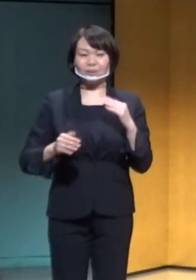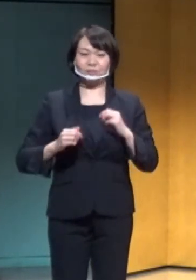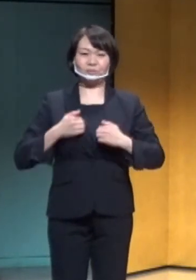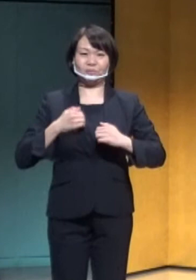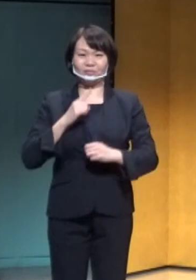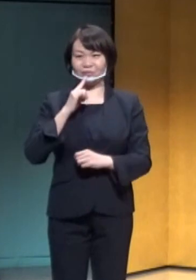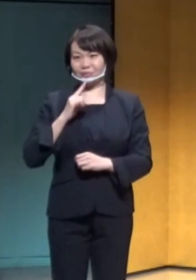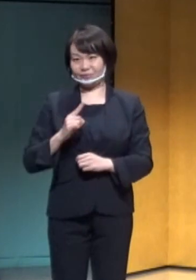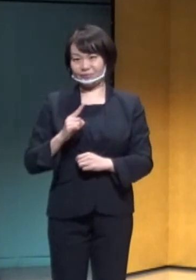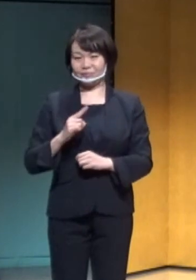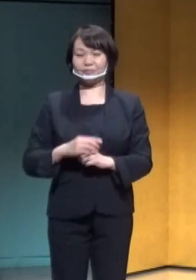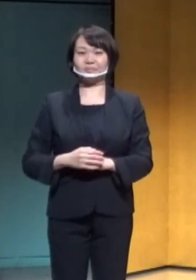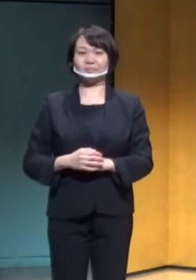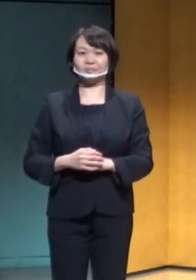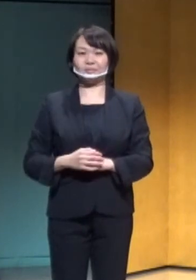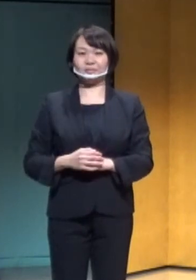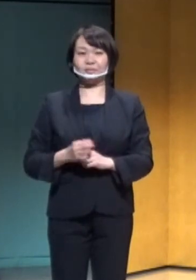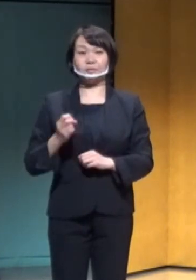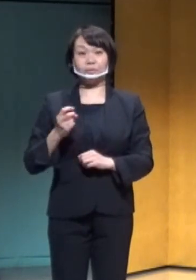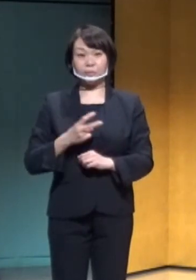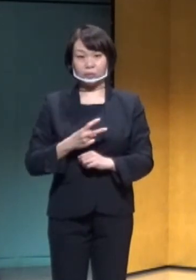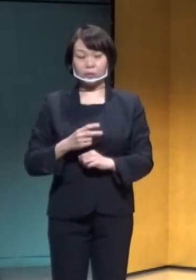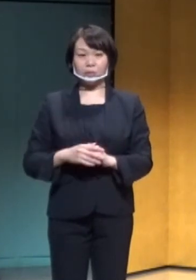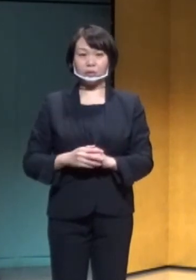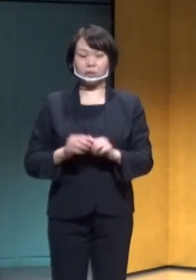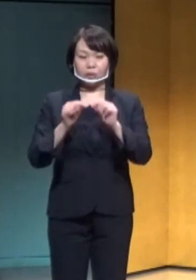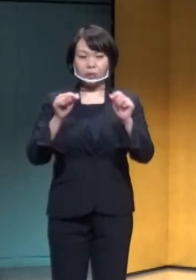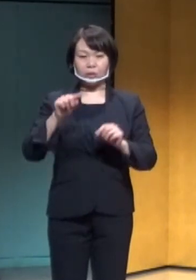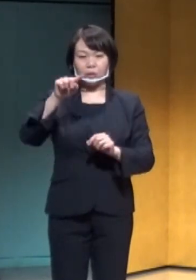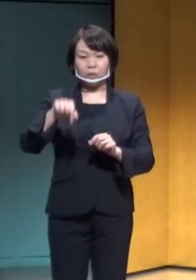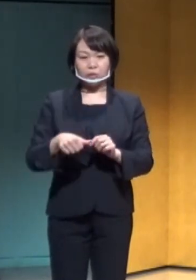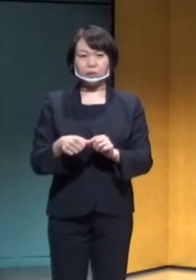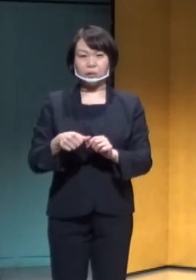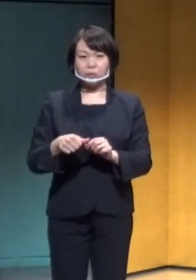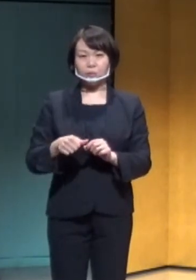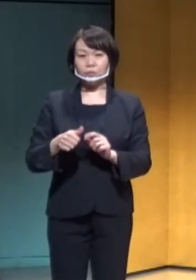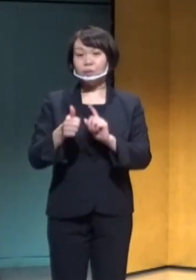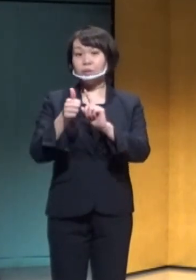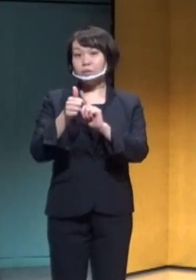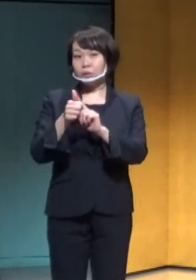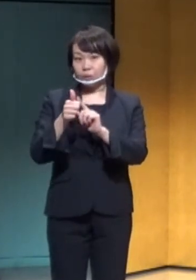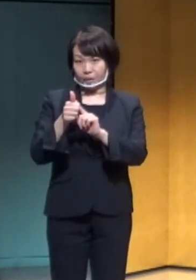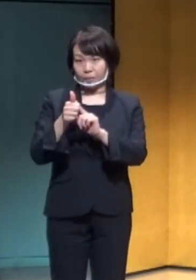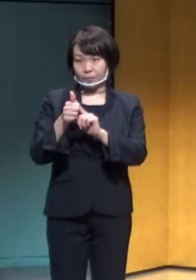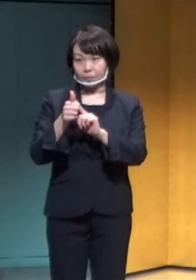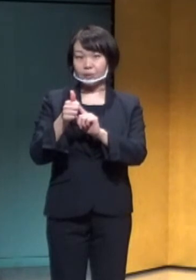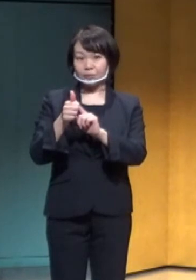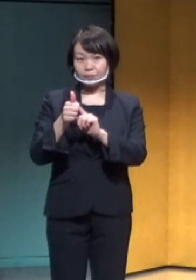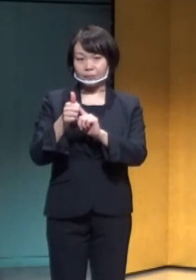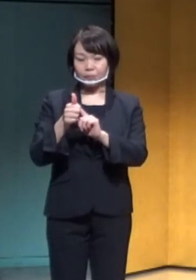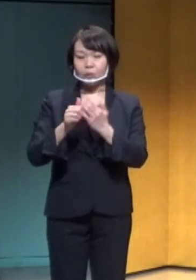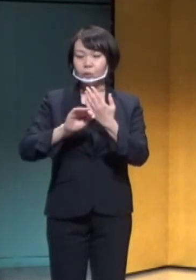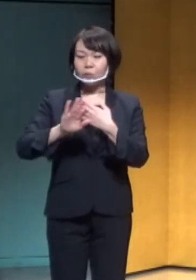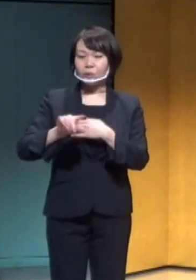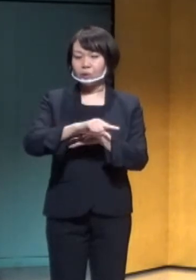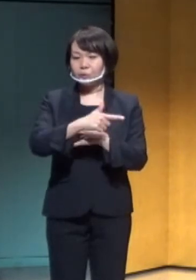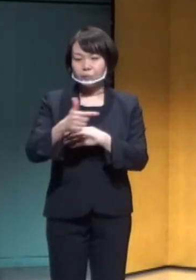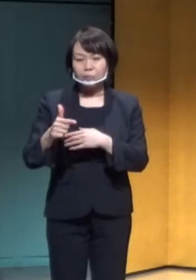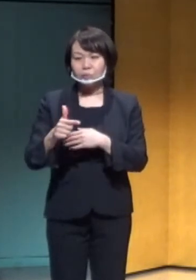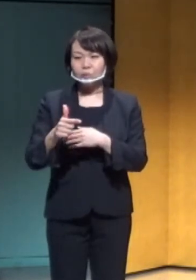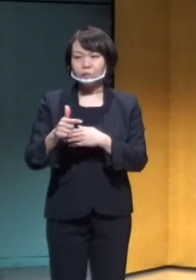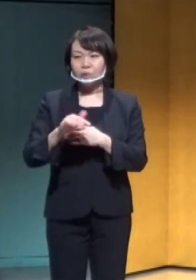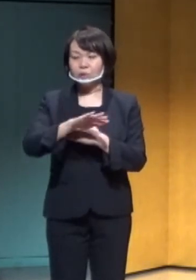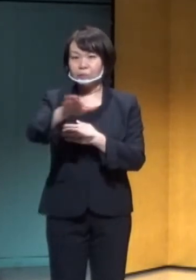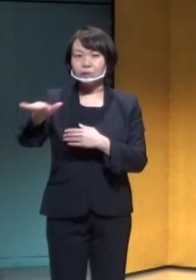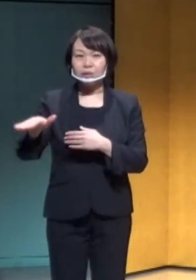に、席の金太郎実行委員長をはじめとする多くの実行委員会の皆様、そして